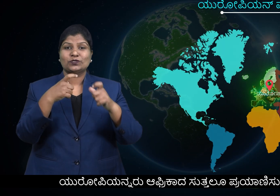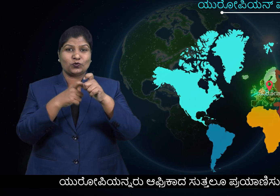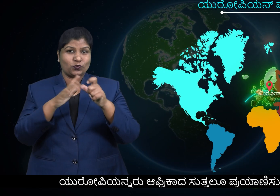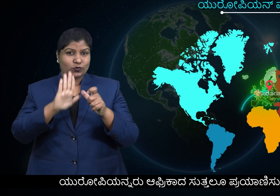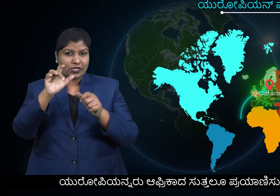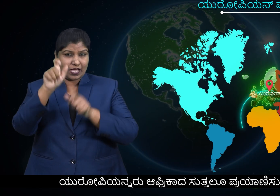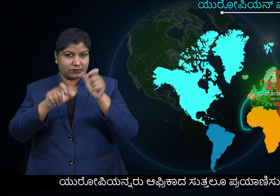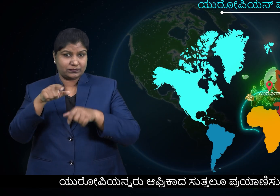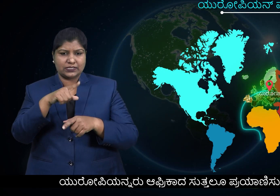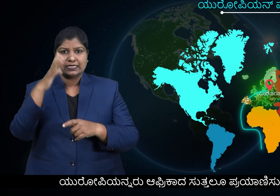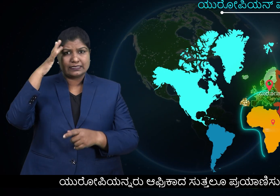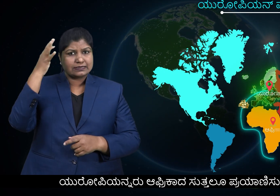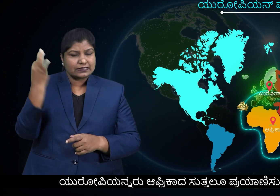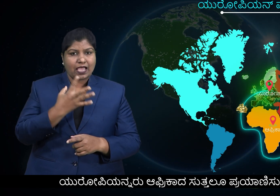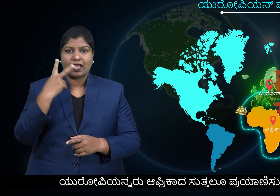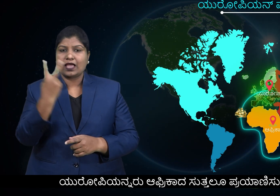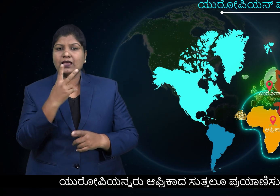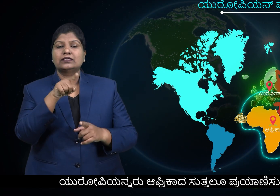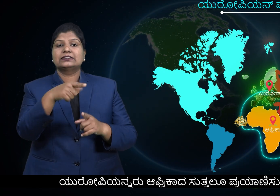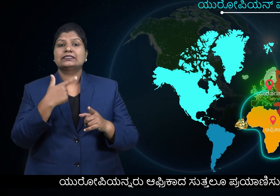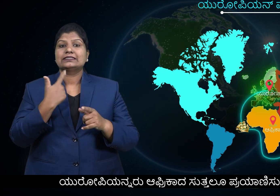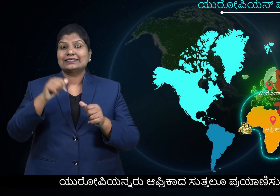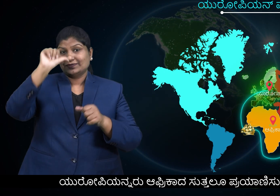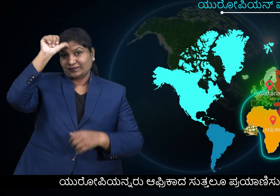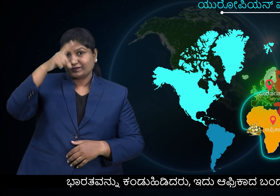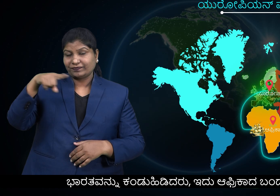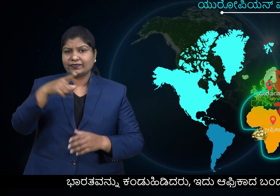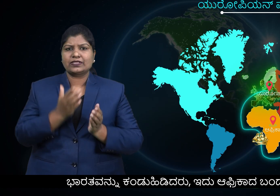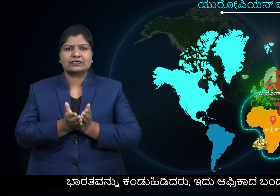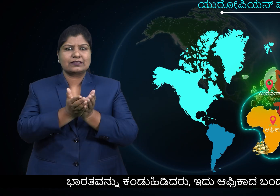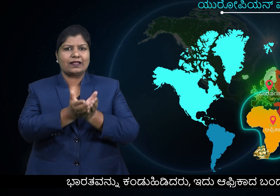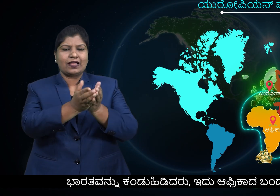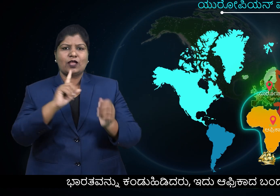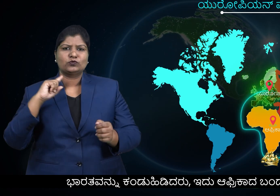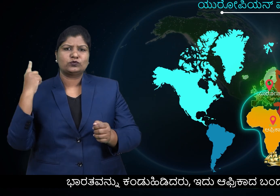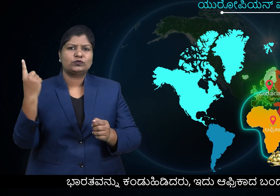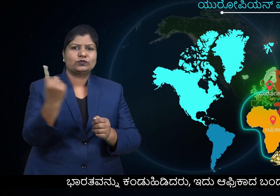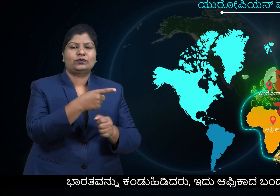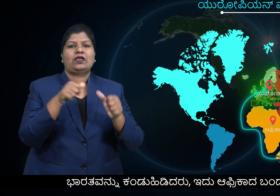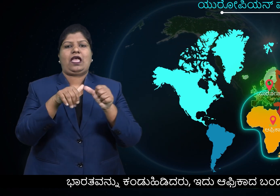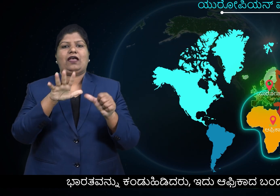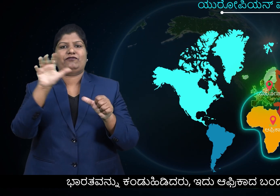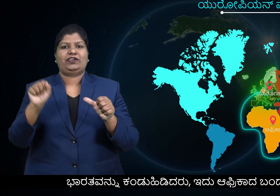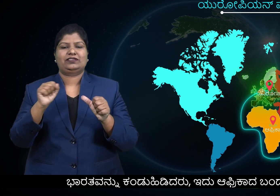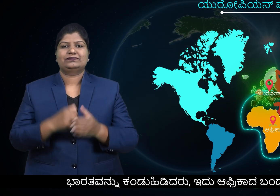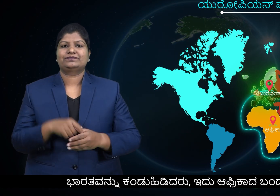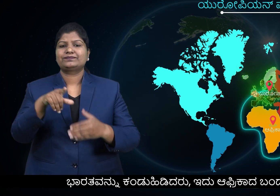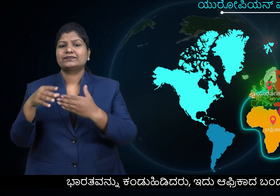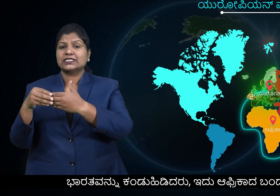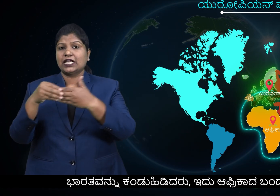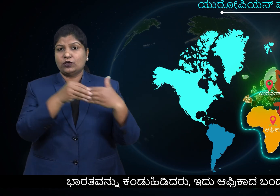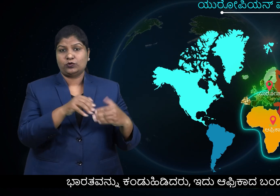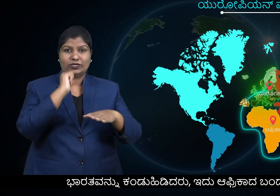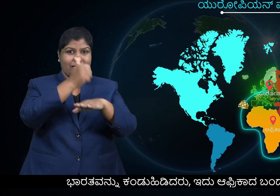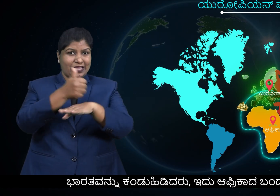ಯುರೋಪಿಯನ್ನರು ಆಫ್ರಿಕಾದ ಸುತ್ತಲೂ ಪ್ರಯಾಣಿಸುವ ಮೂಲಕ ಭಾರತವನ್ನು ಕಂಡುಹಿಡಿದರು. ಇದು